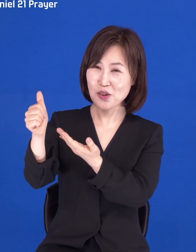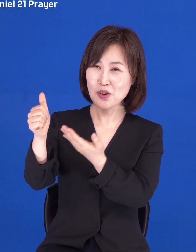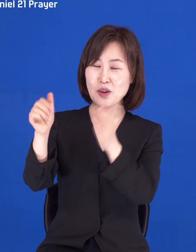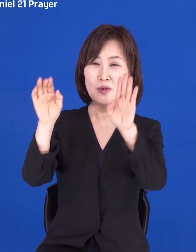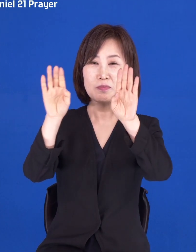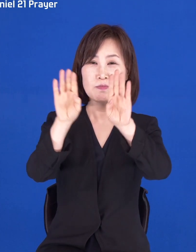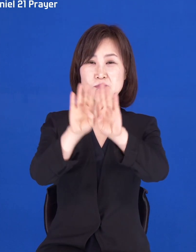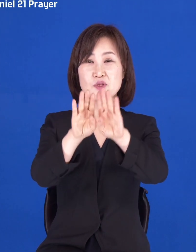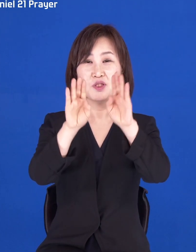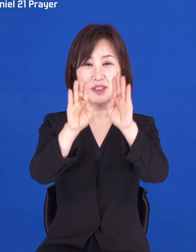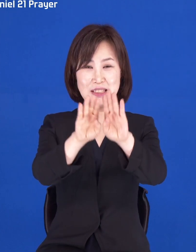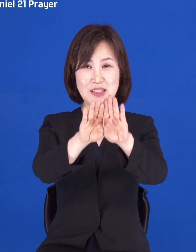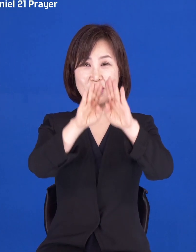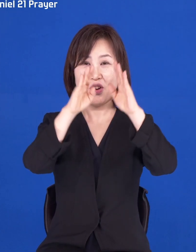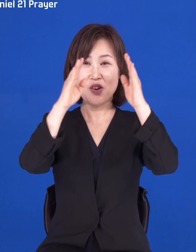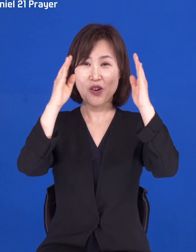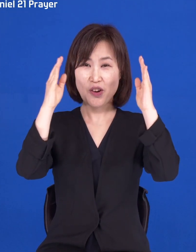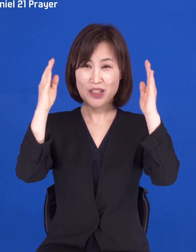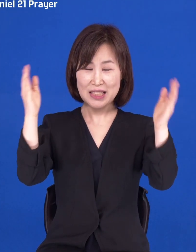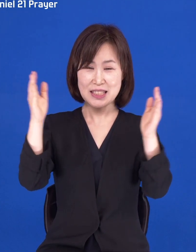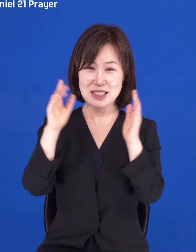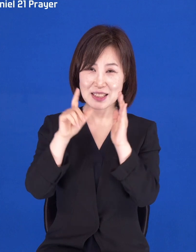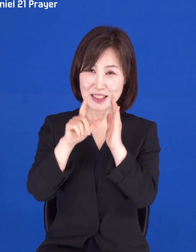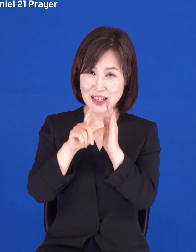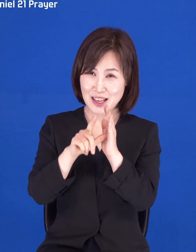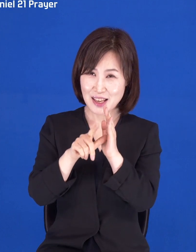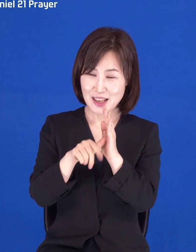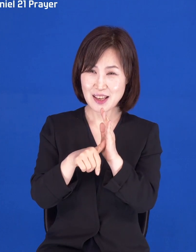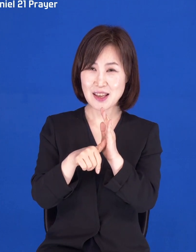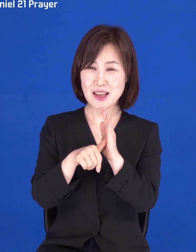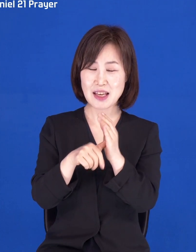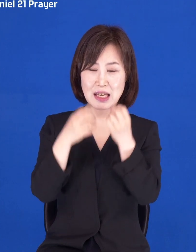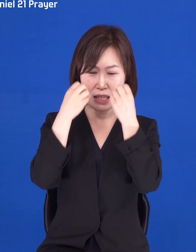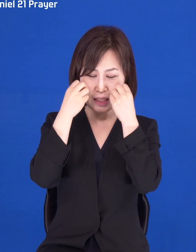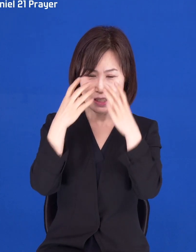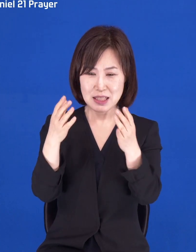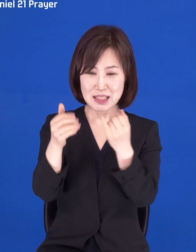신랑께서 문 여실 때